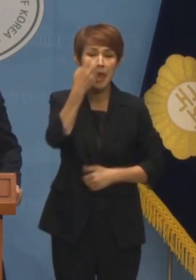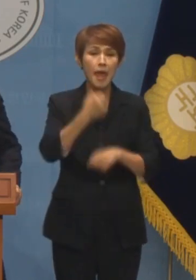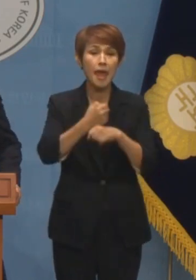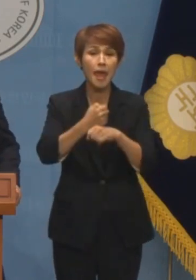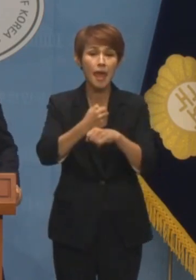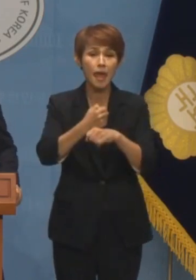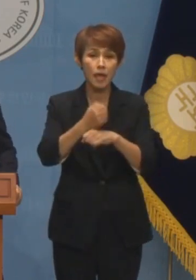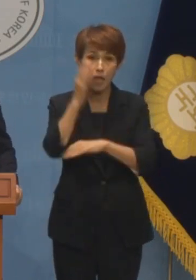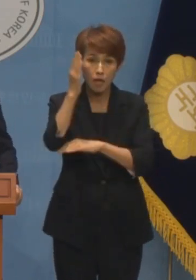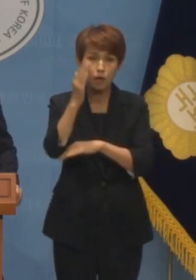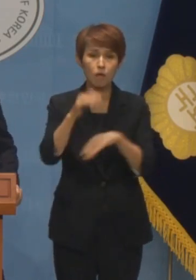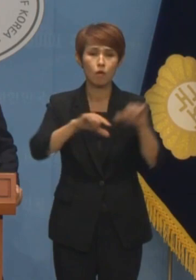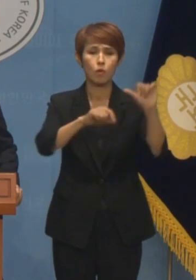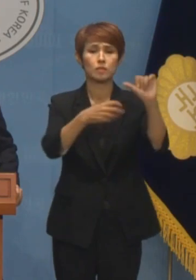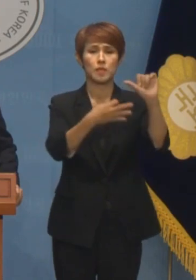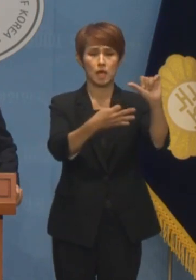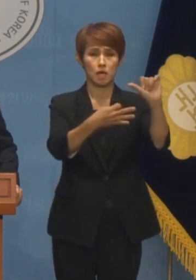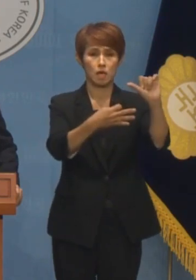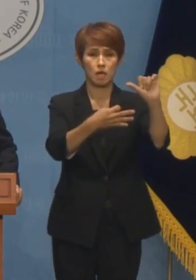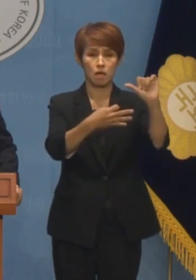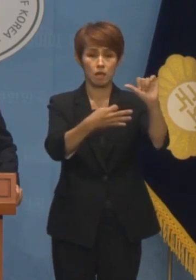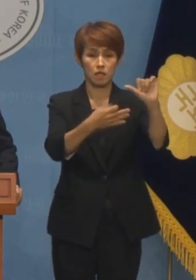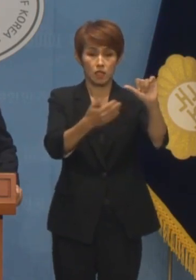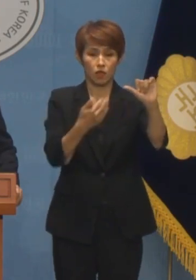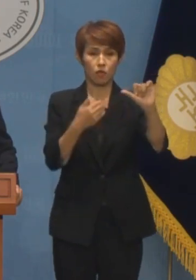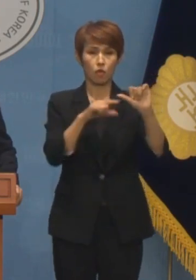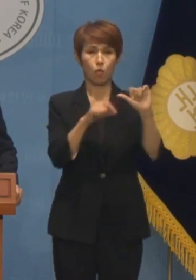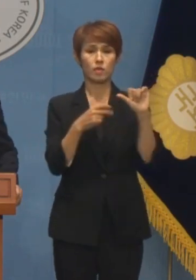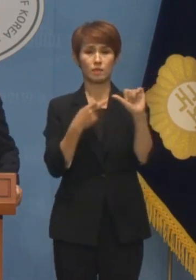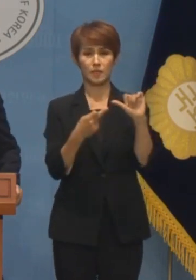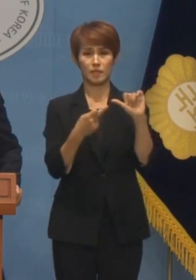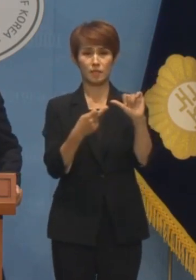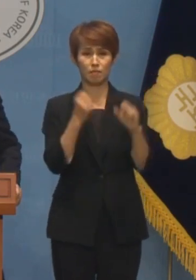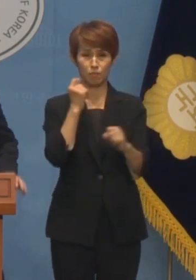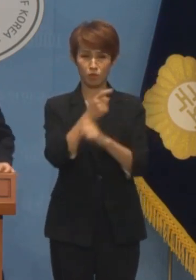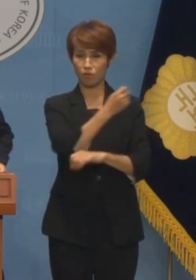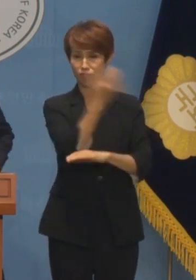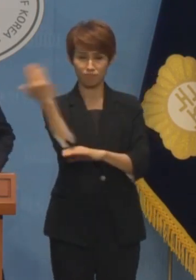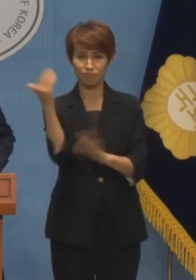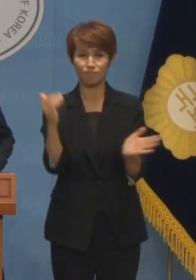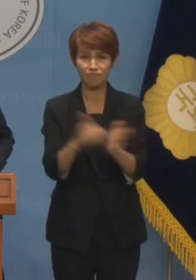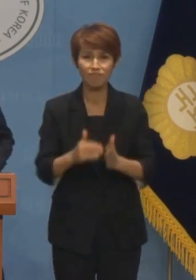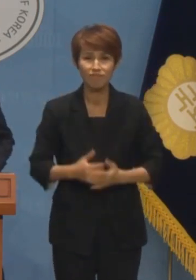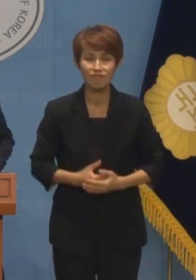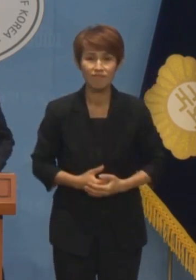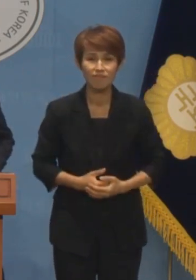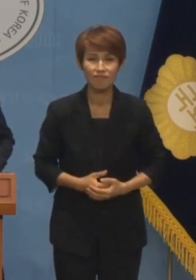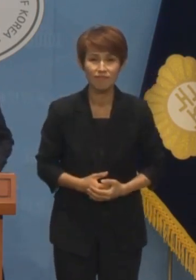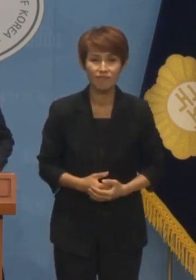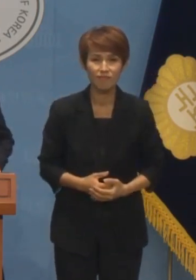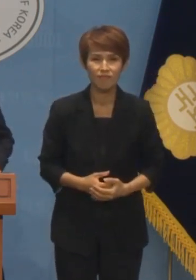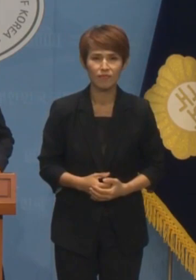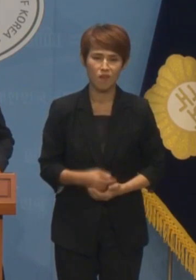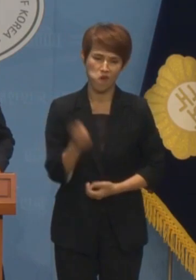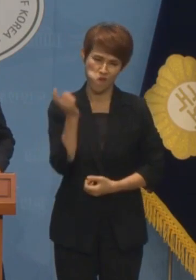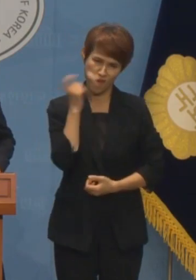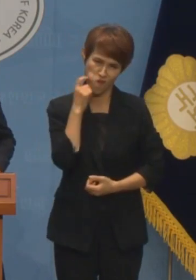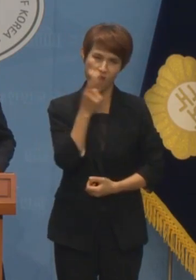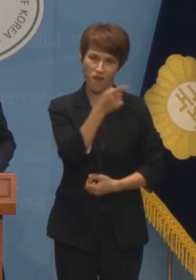날 얘기했습니다만 5월 12일 날 기사에 이미 보도가 됩니다. 이것도 뻥치는